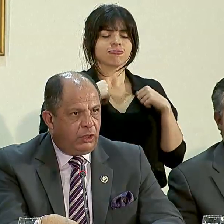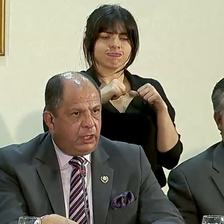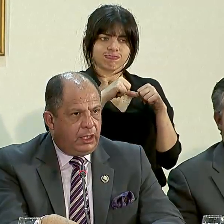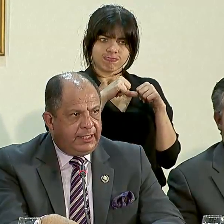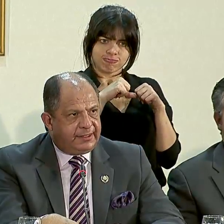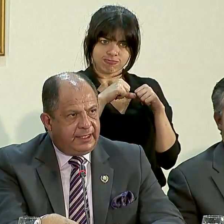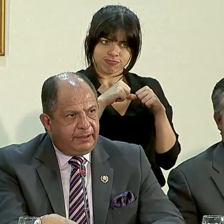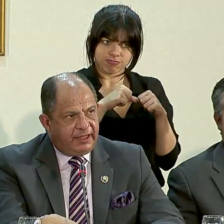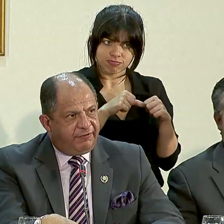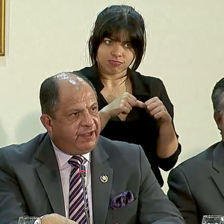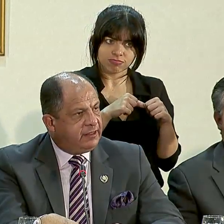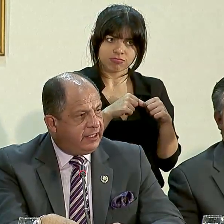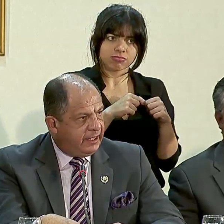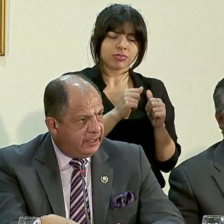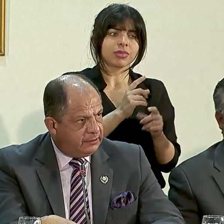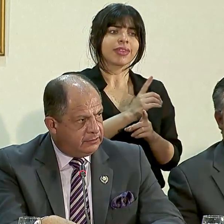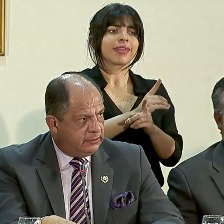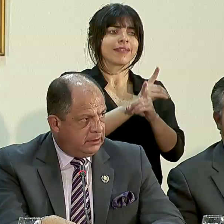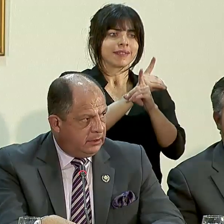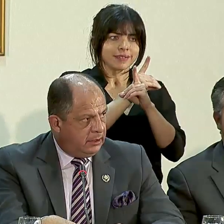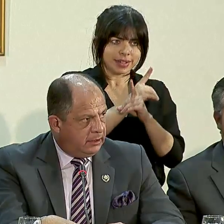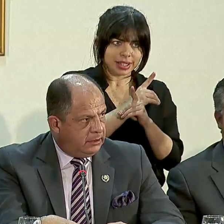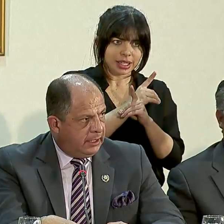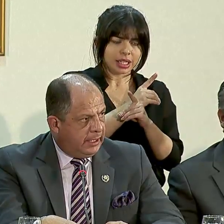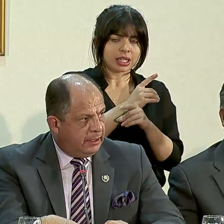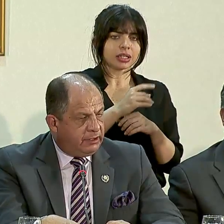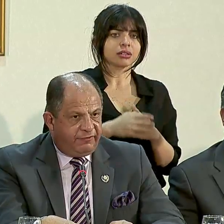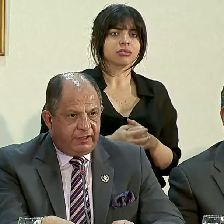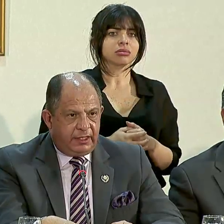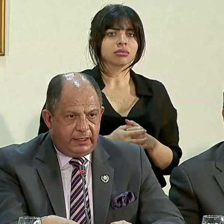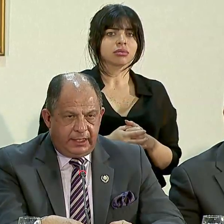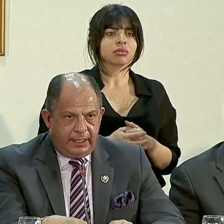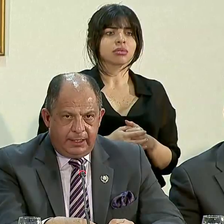mantengo y defenderé